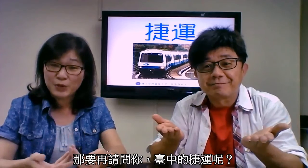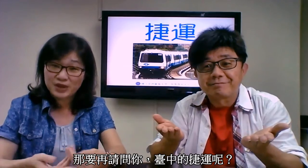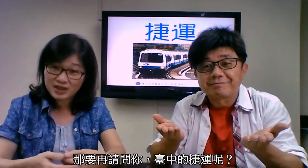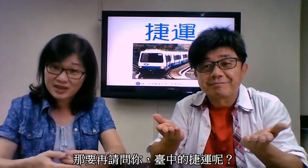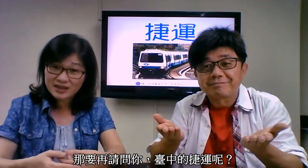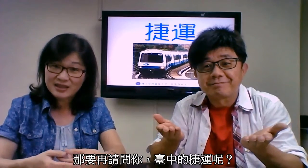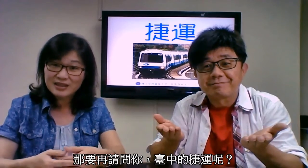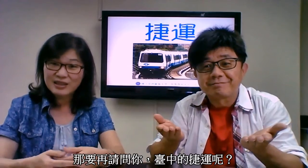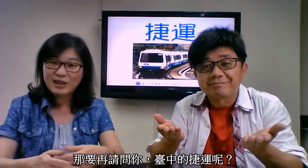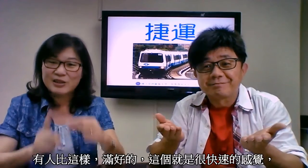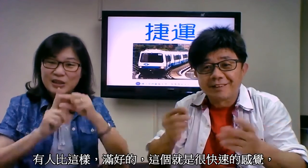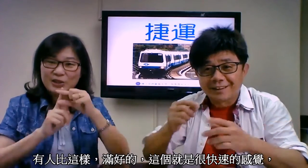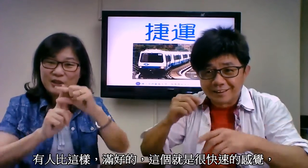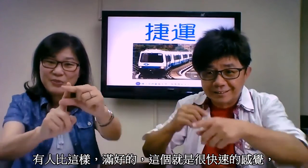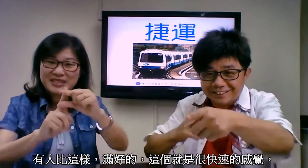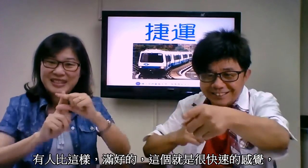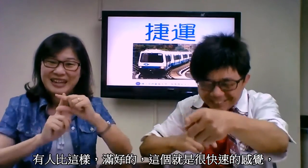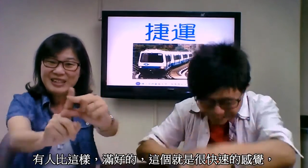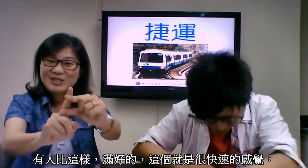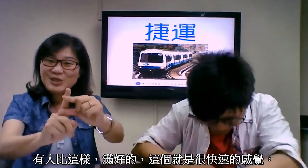呢？有人比这样中，